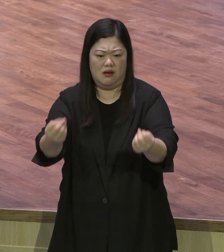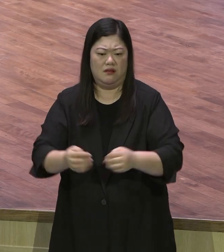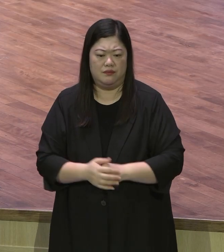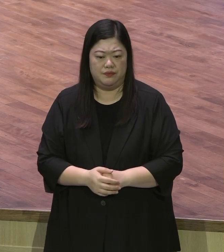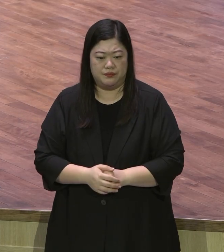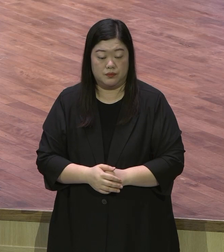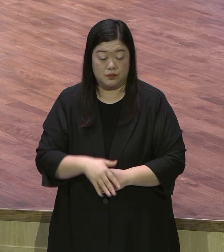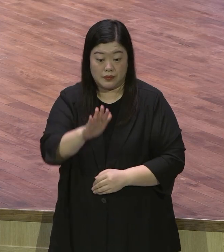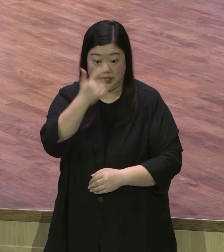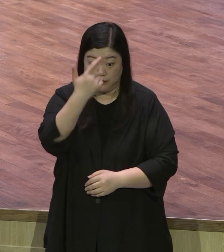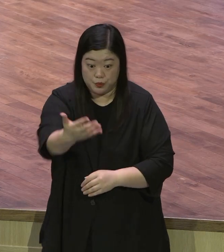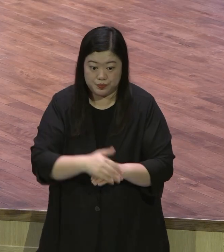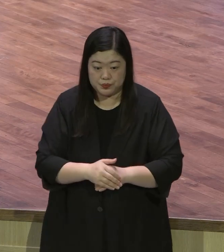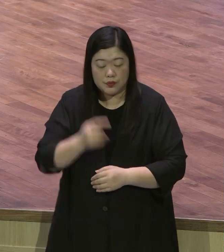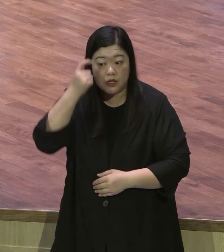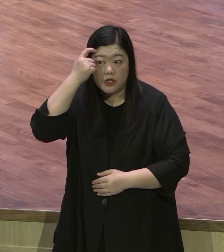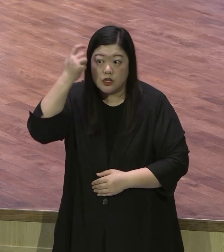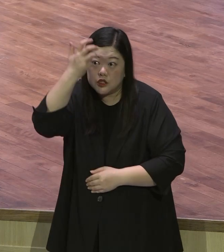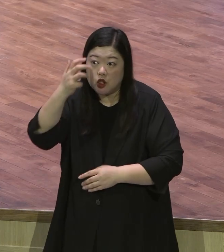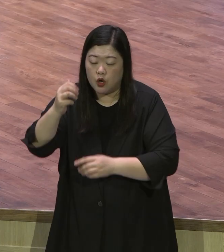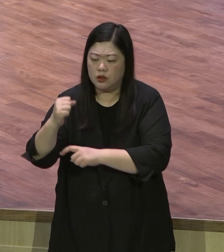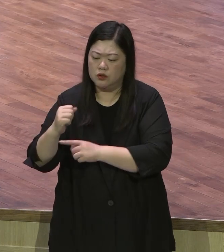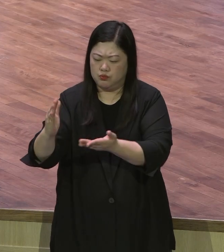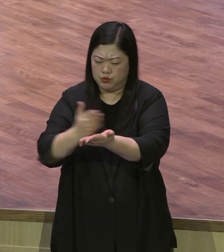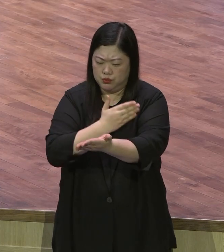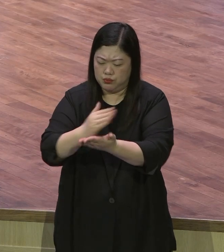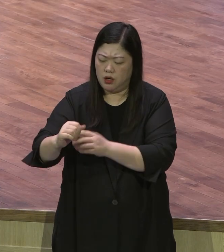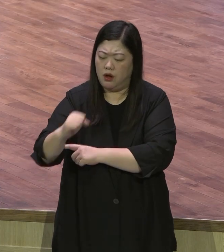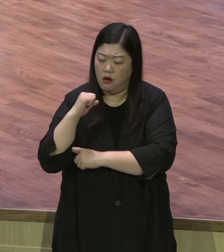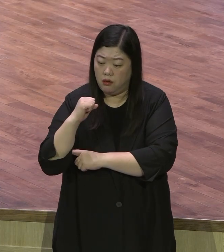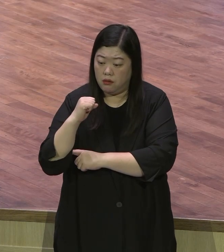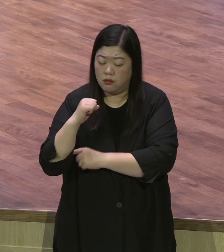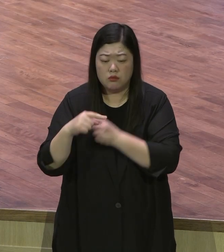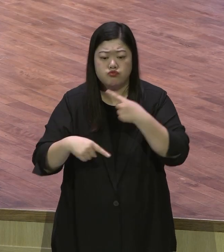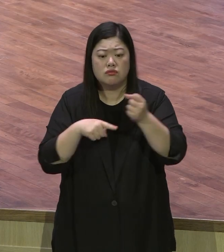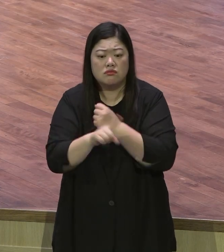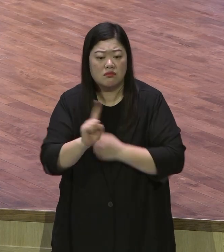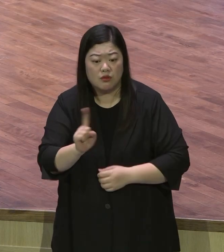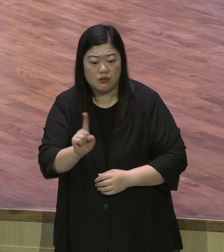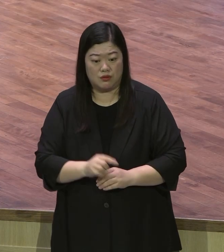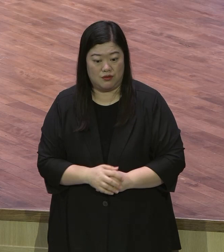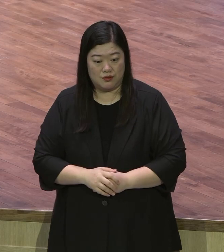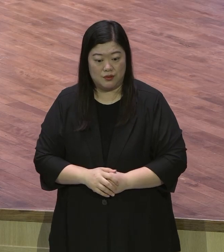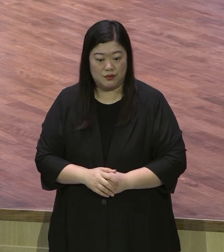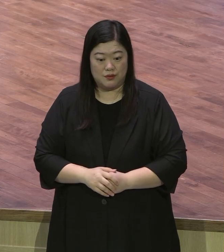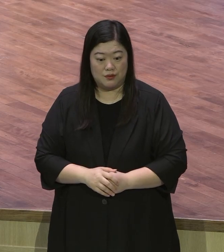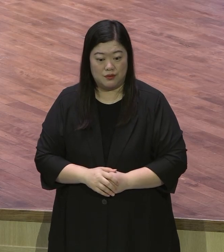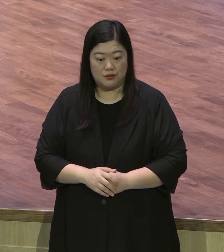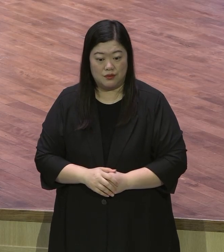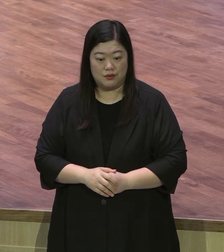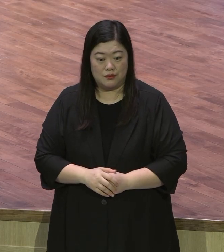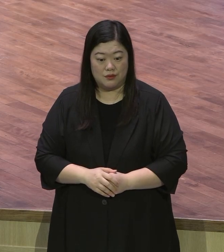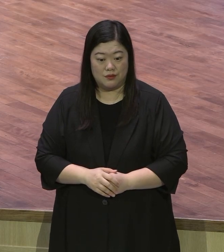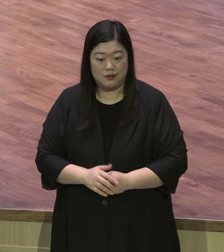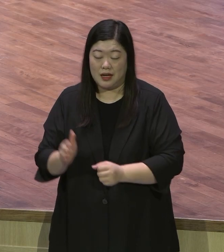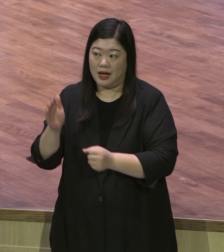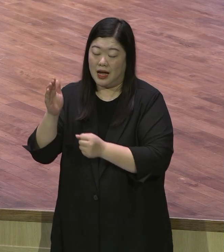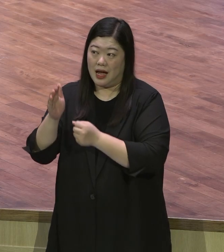뭐예요? 하나님 주시는 지혜와 지식이 없어요. 육신적으로 인본주의를 씁니다. 내하고